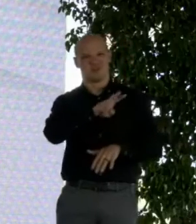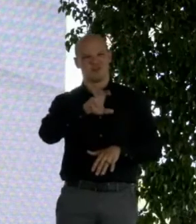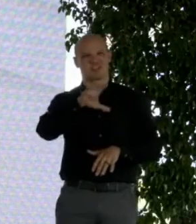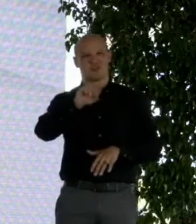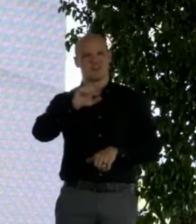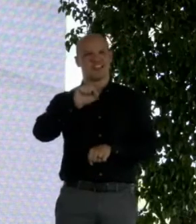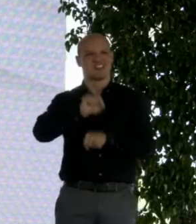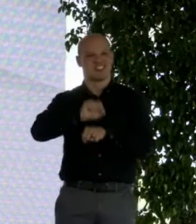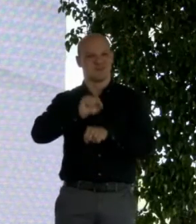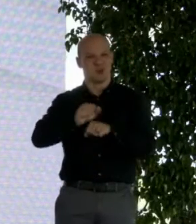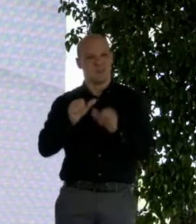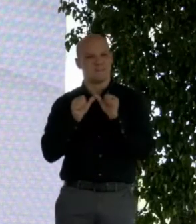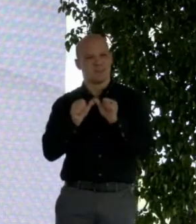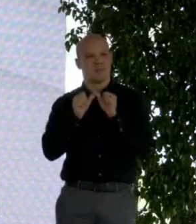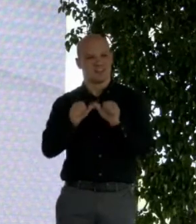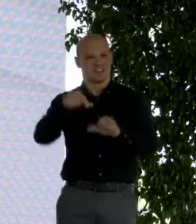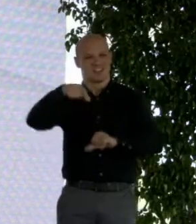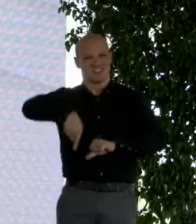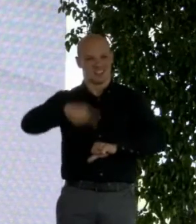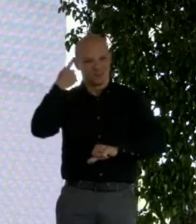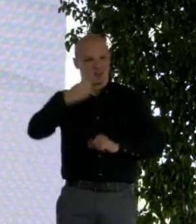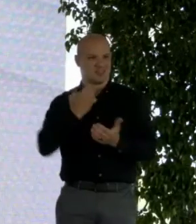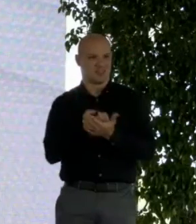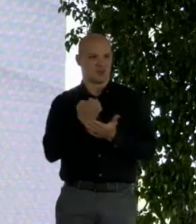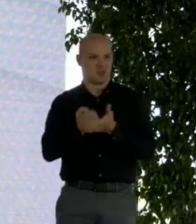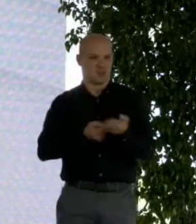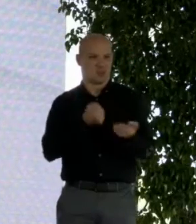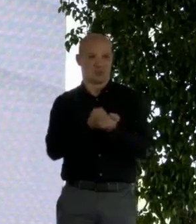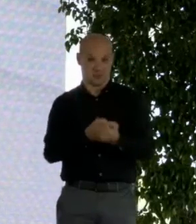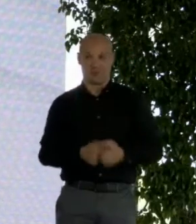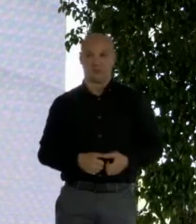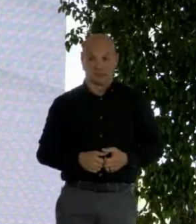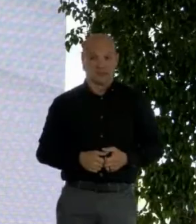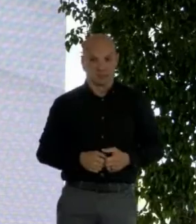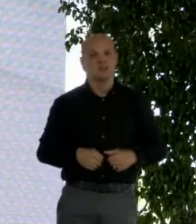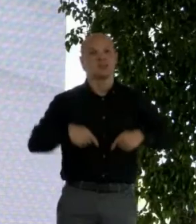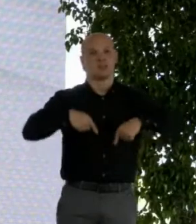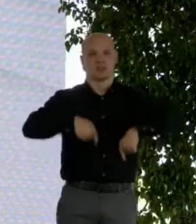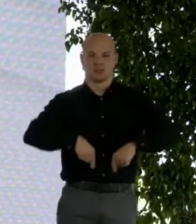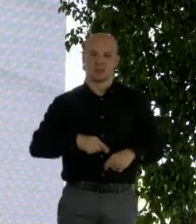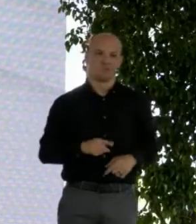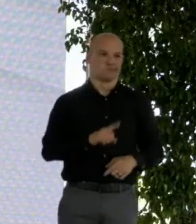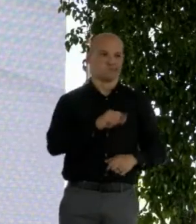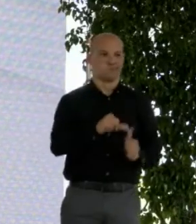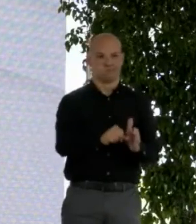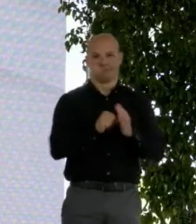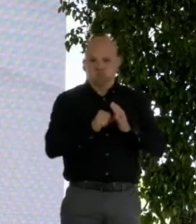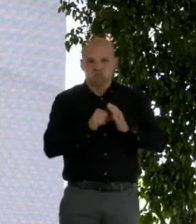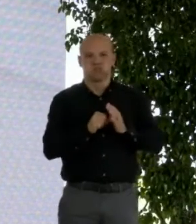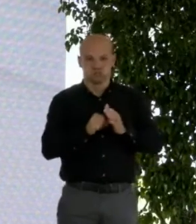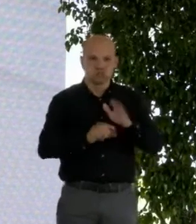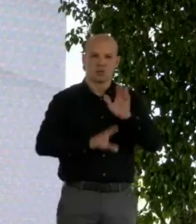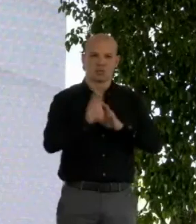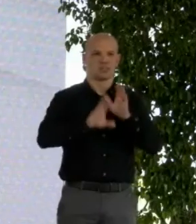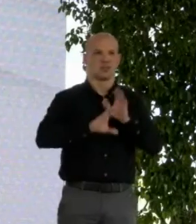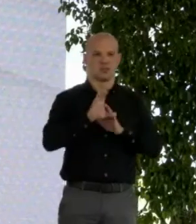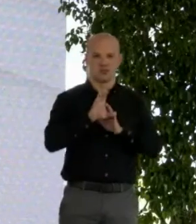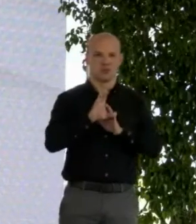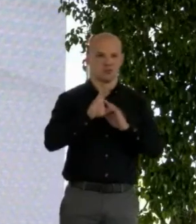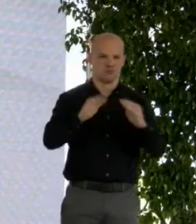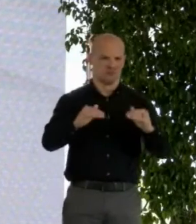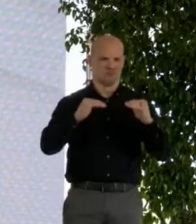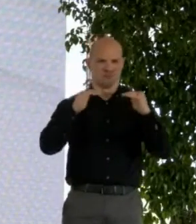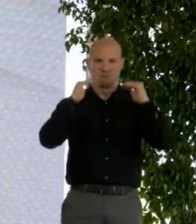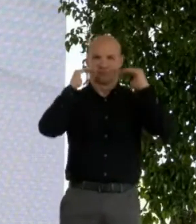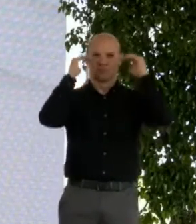250 empleos permanentes en nuestra economía. Este impresionante desarrollo de clase mundial contará con